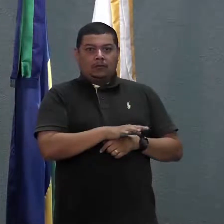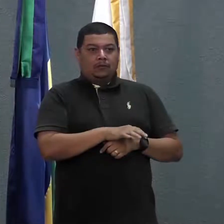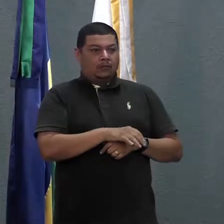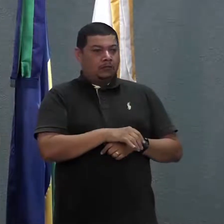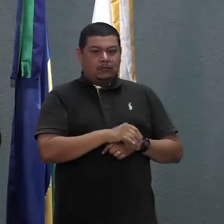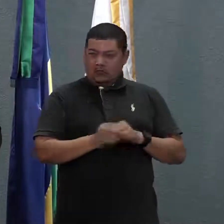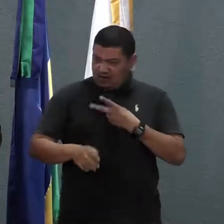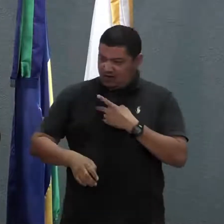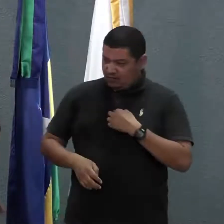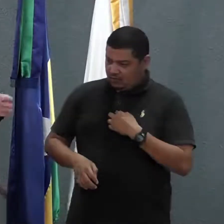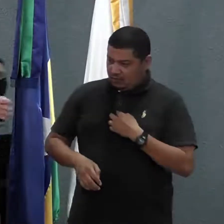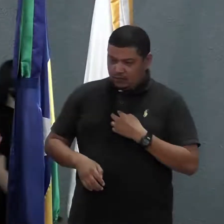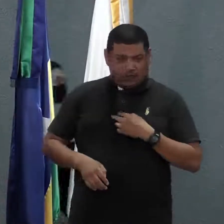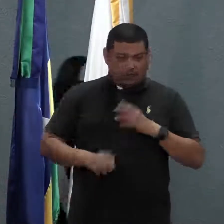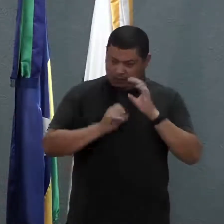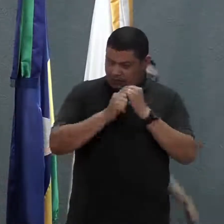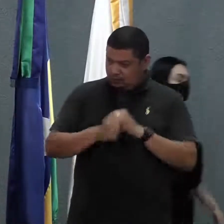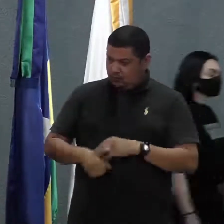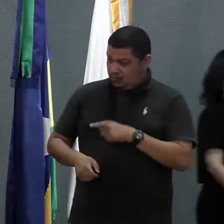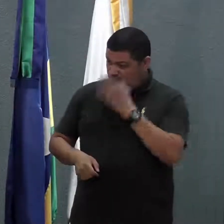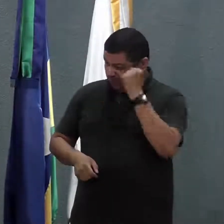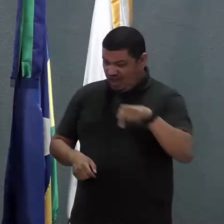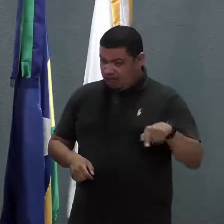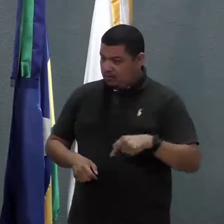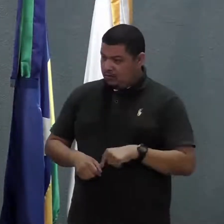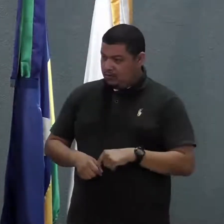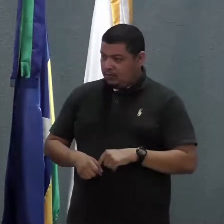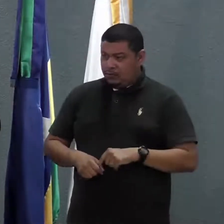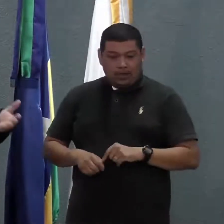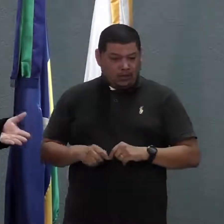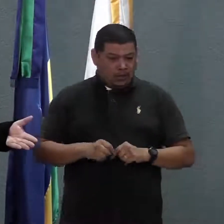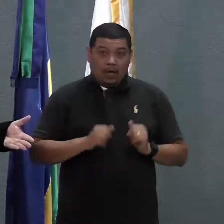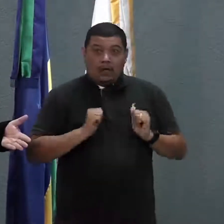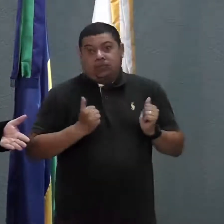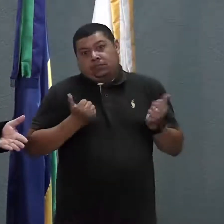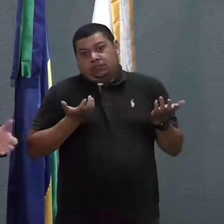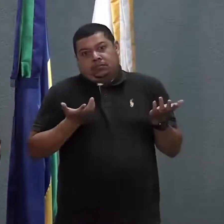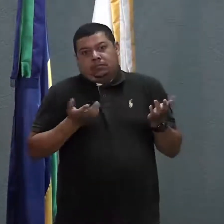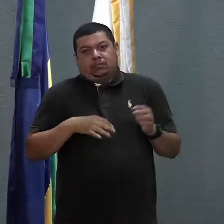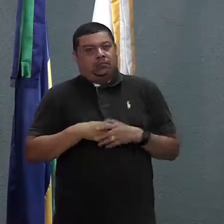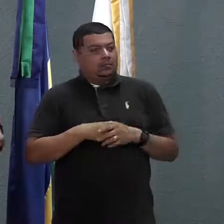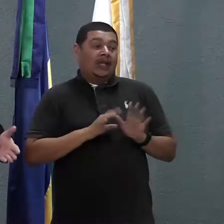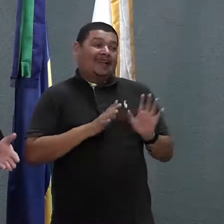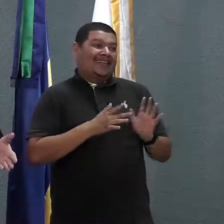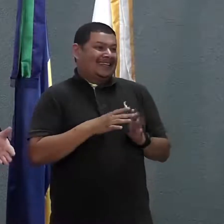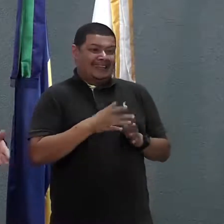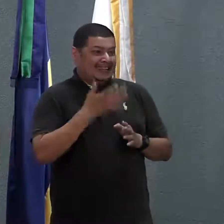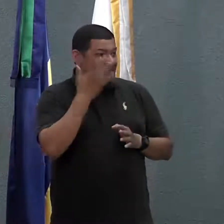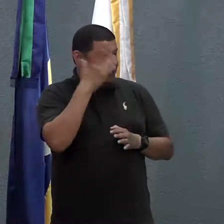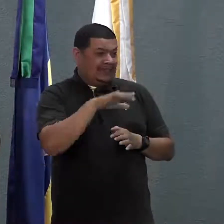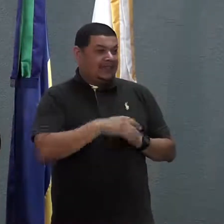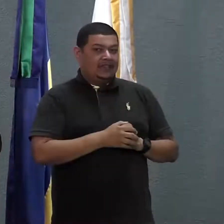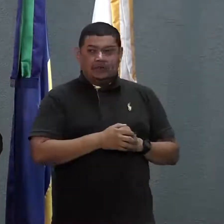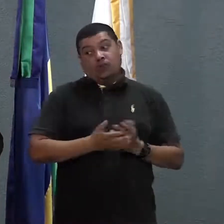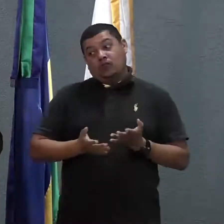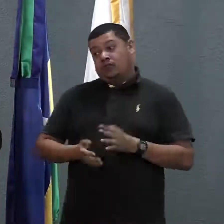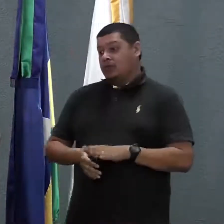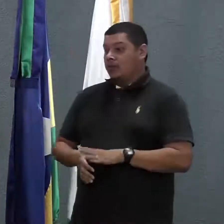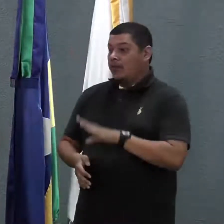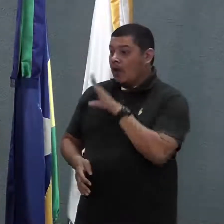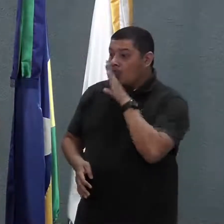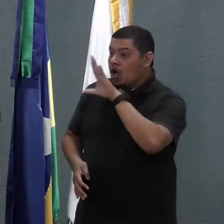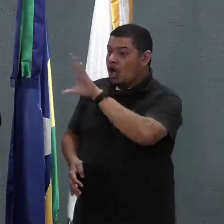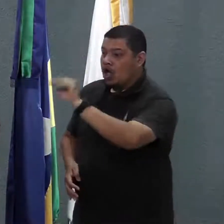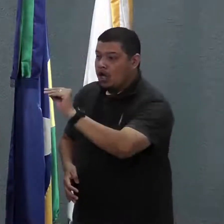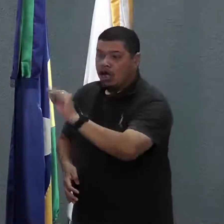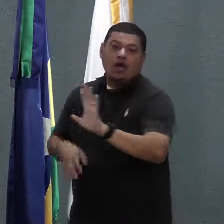Sou. Eu sou engenheiro. O senhor entende isso aqui? Eu olho e digo, eu não posso mentir, não, eu não entendo disso aí. Então, está no